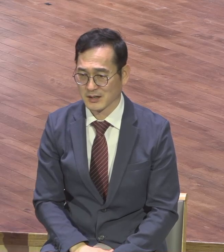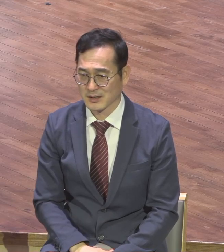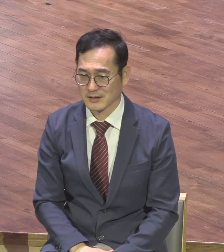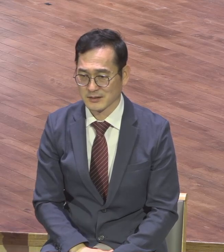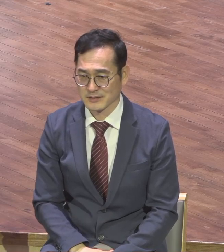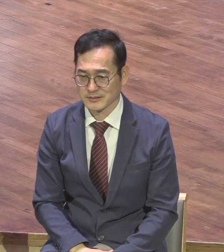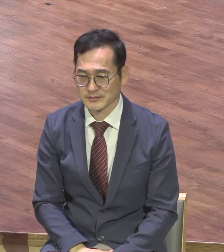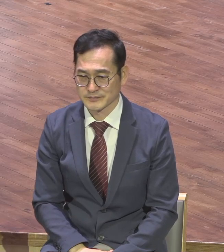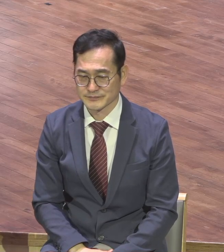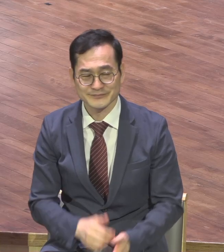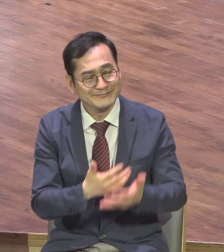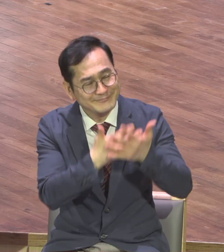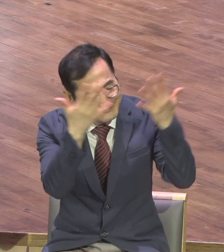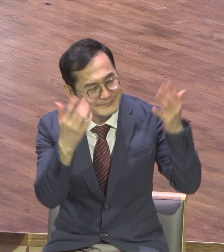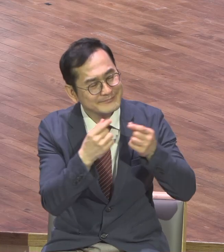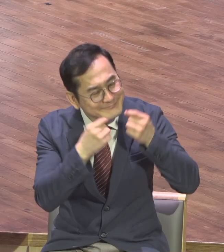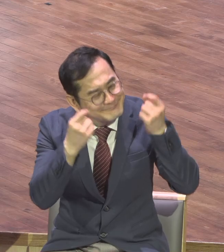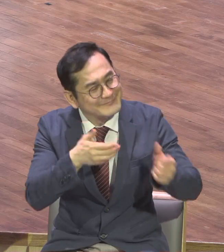니나.